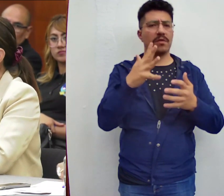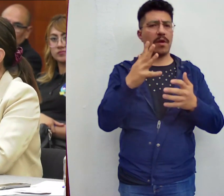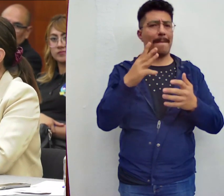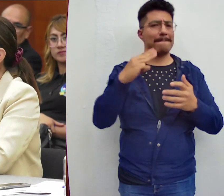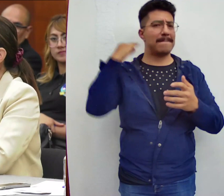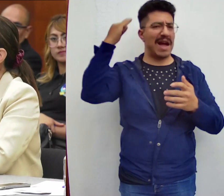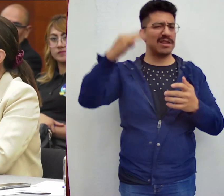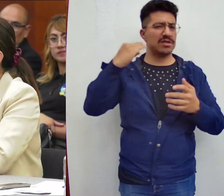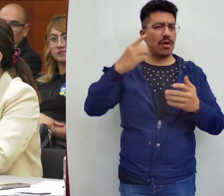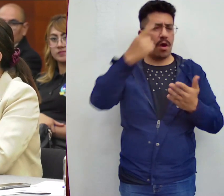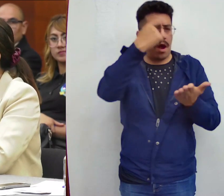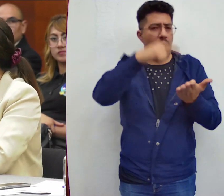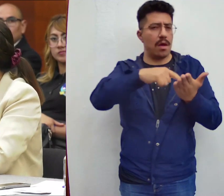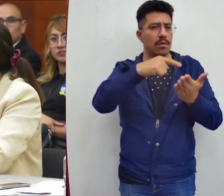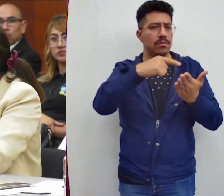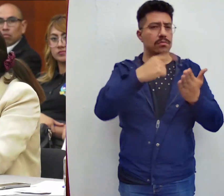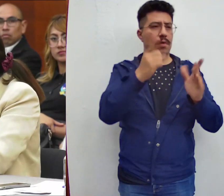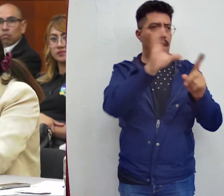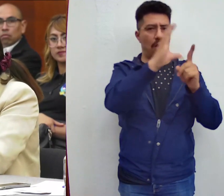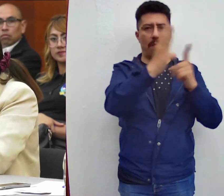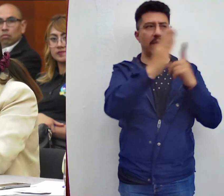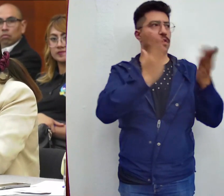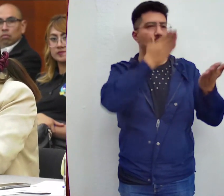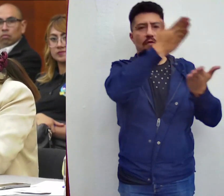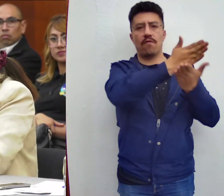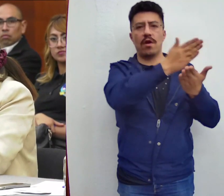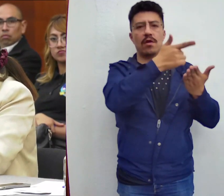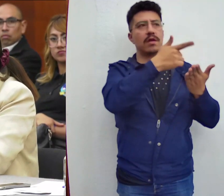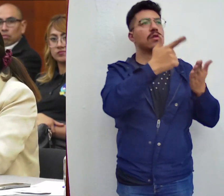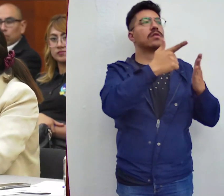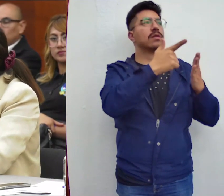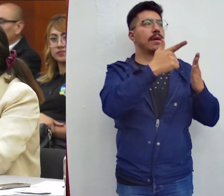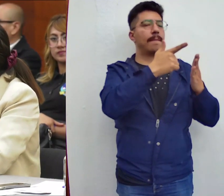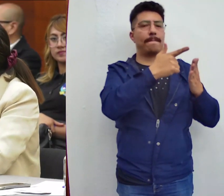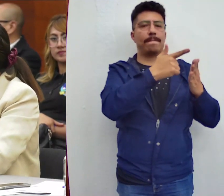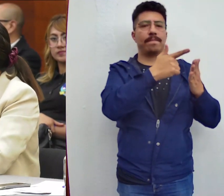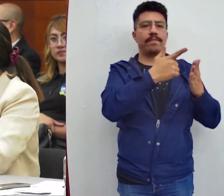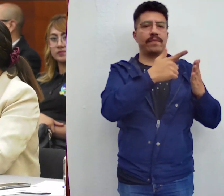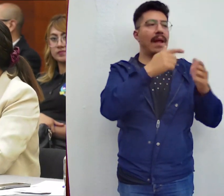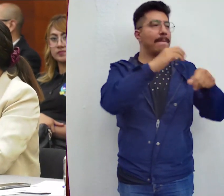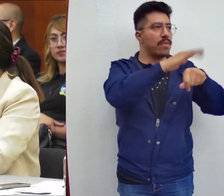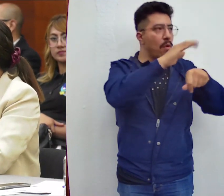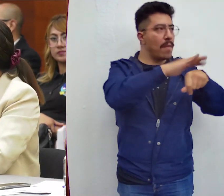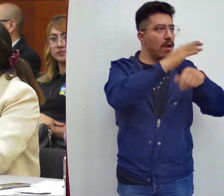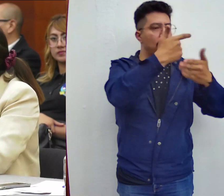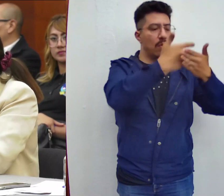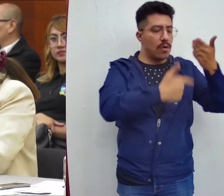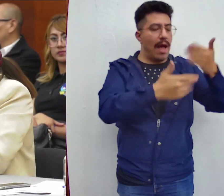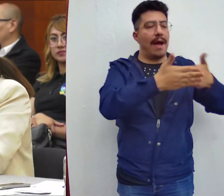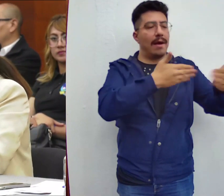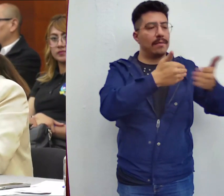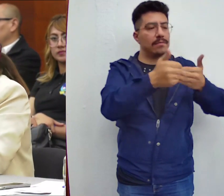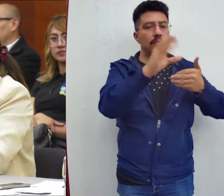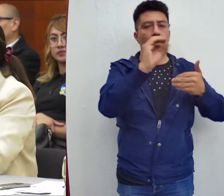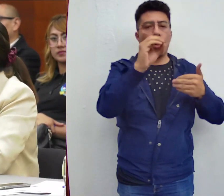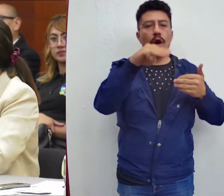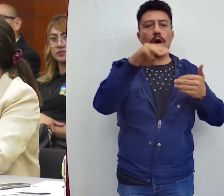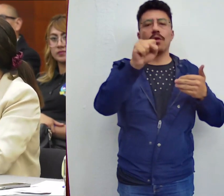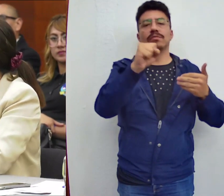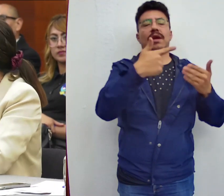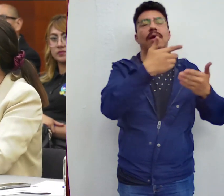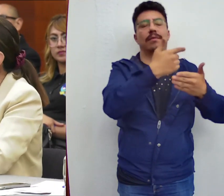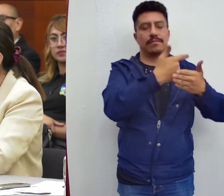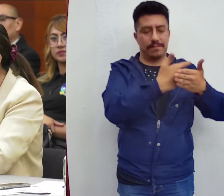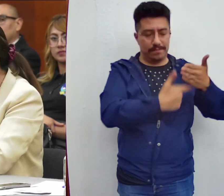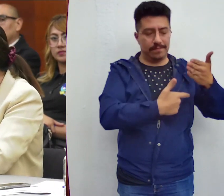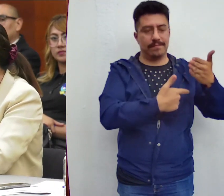más o menos, habían ido y ya vinieron con los últimos números de la OMS, lo que bien menciona. Es